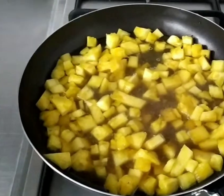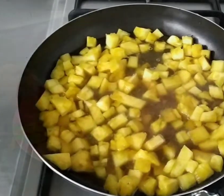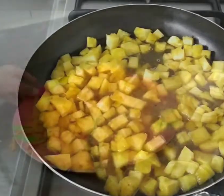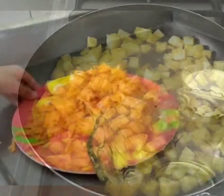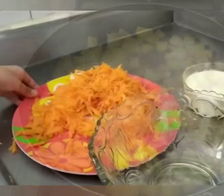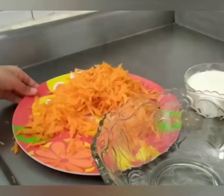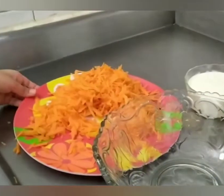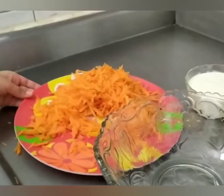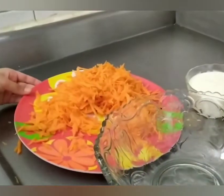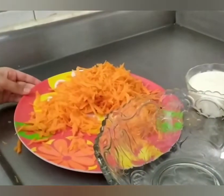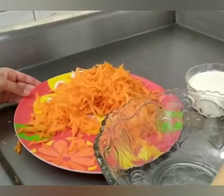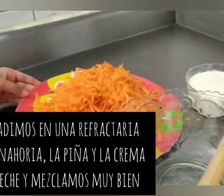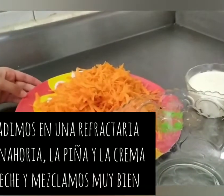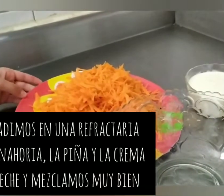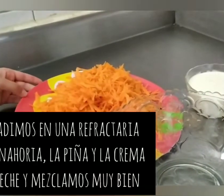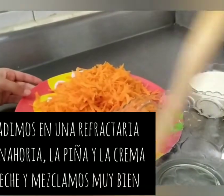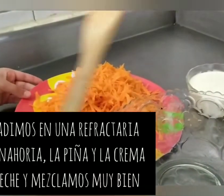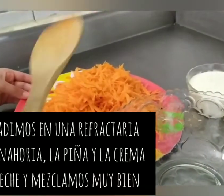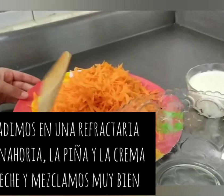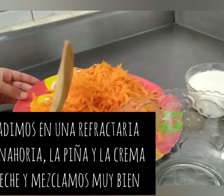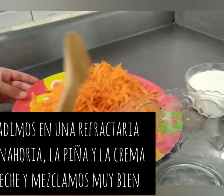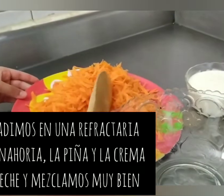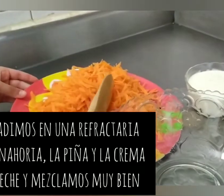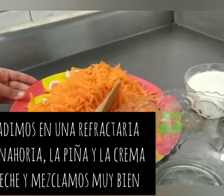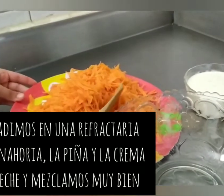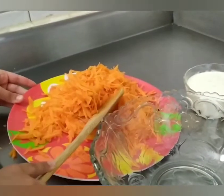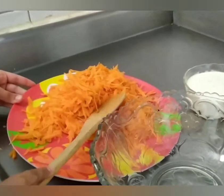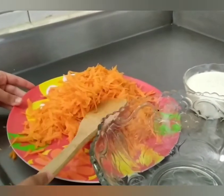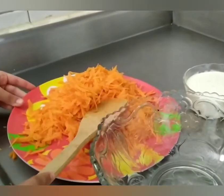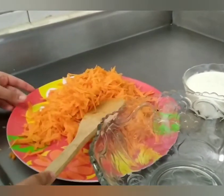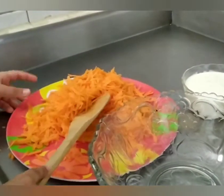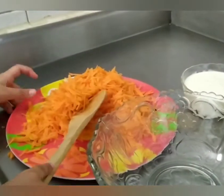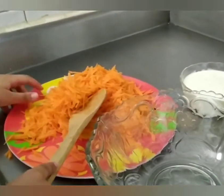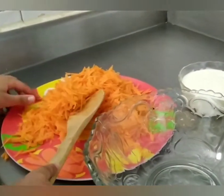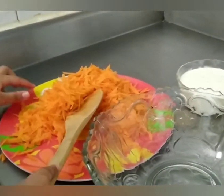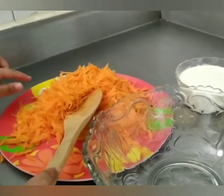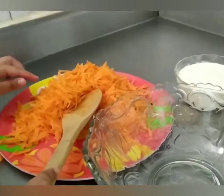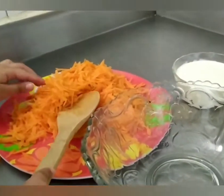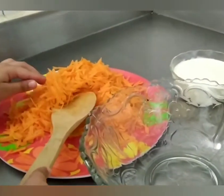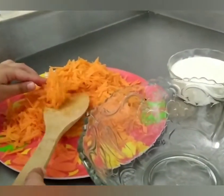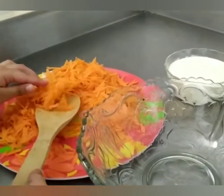Este conejo se va a comer los zanahorias. Mmm. Vamos a añadir los zanahorias.